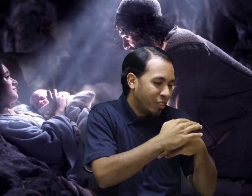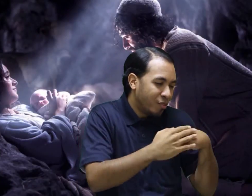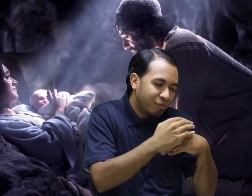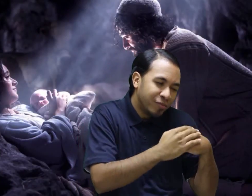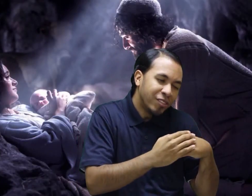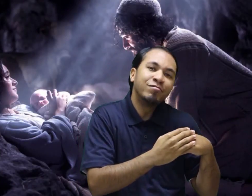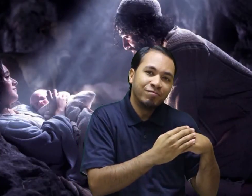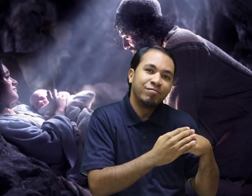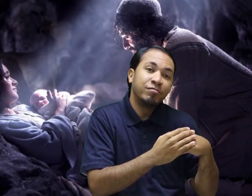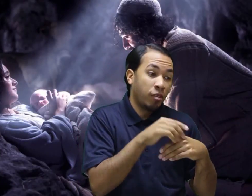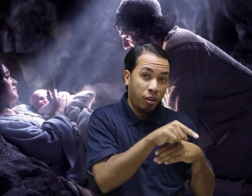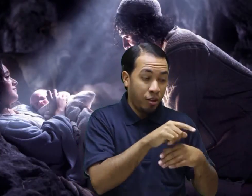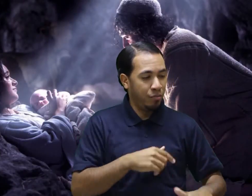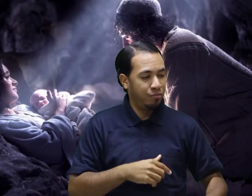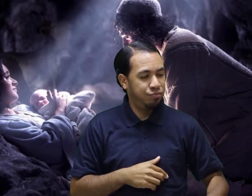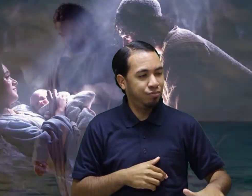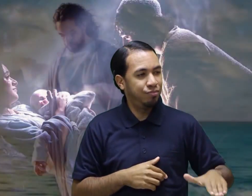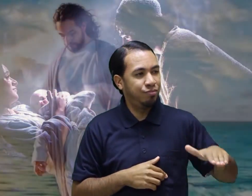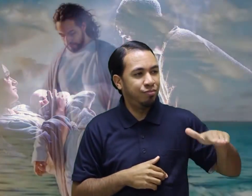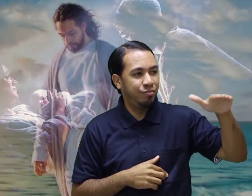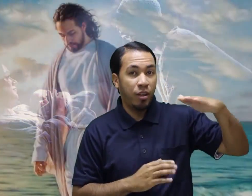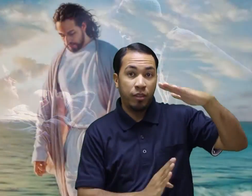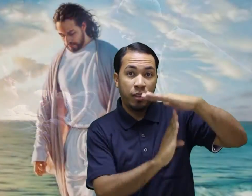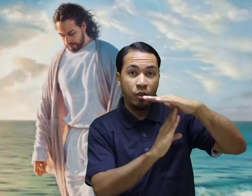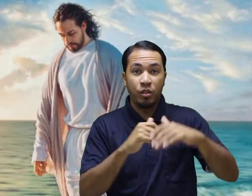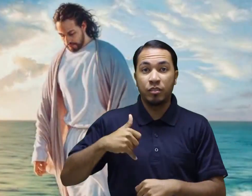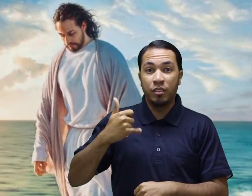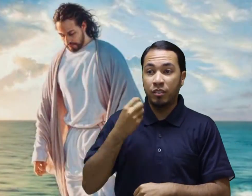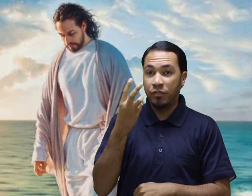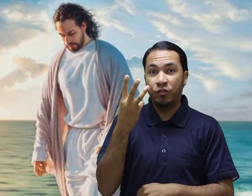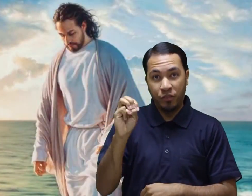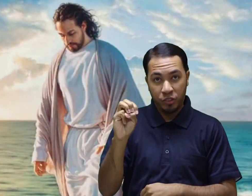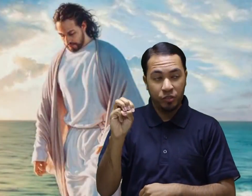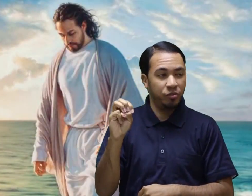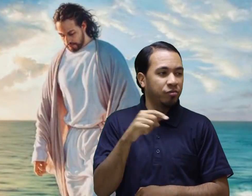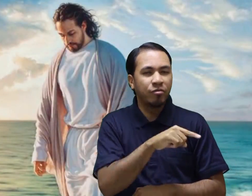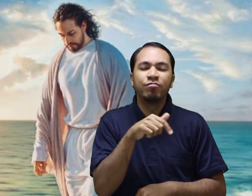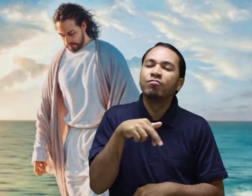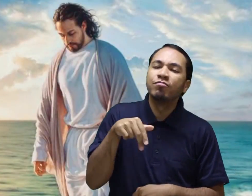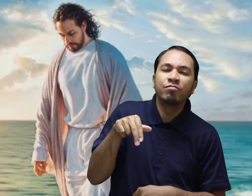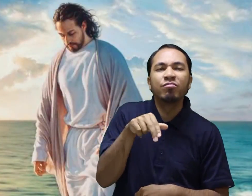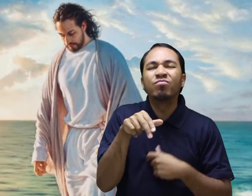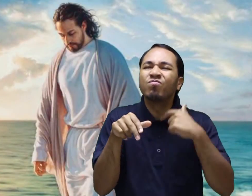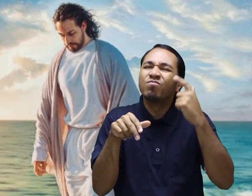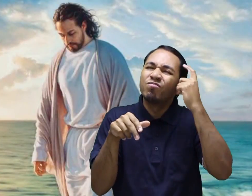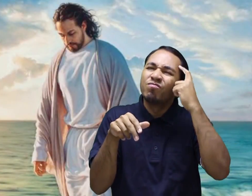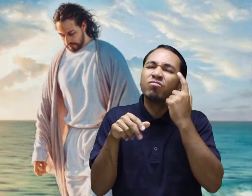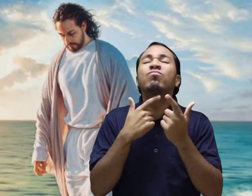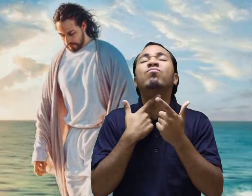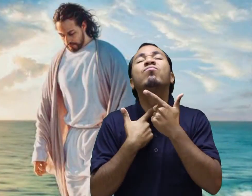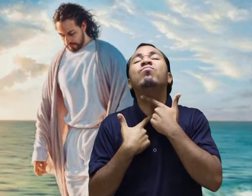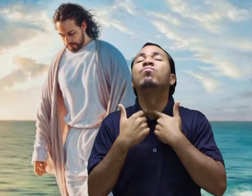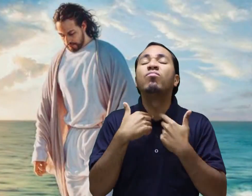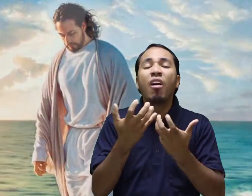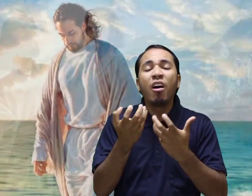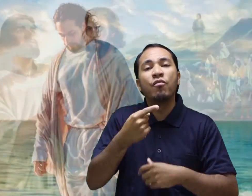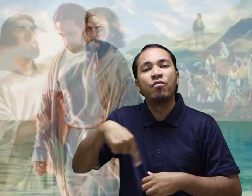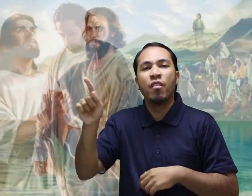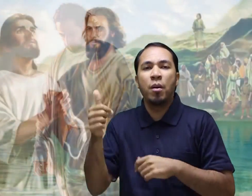e educou a Jesus. Quando Jesus estava com 30 anos de idade, decidiu ser